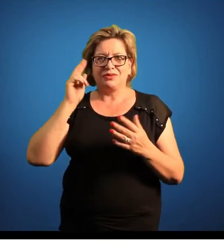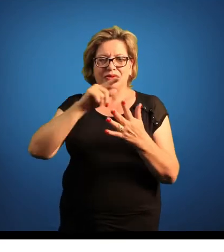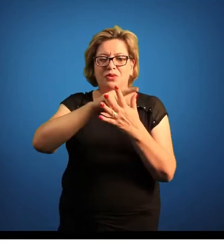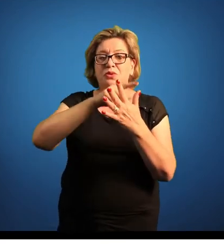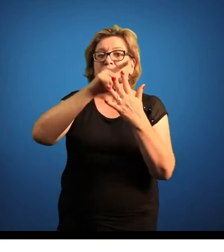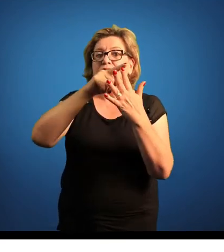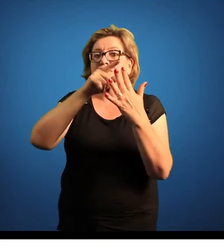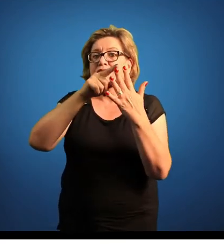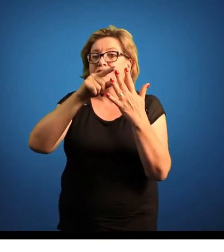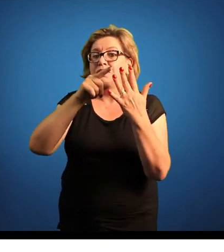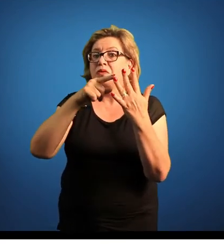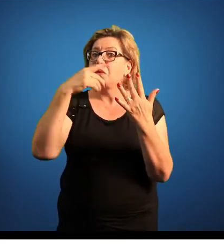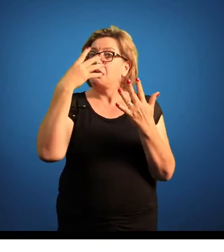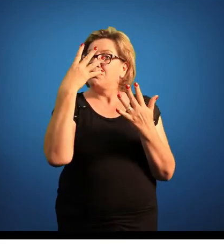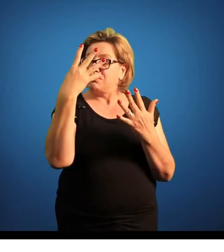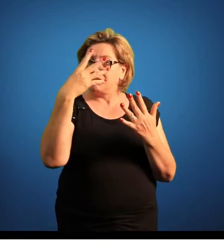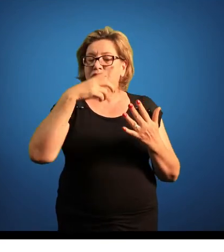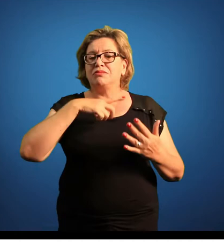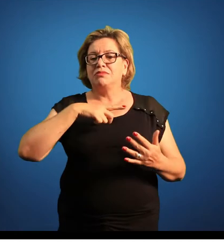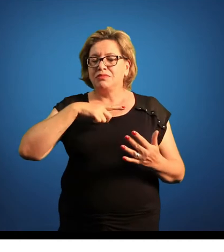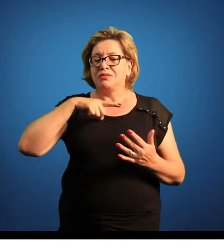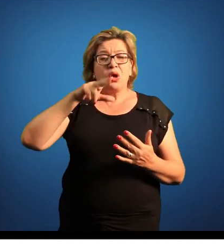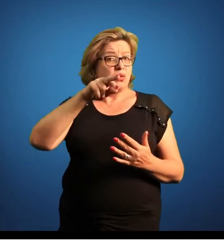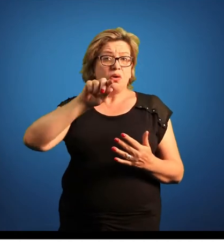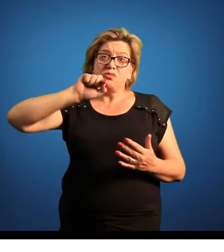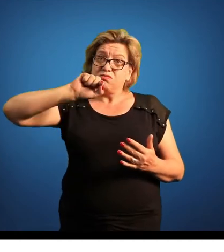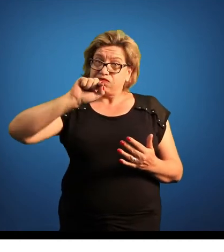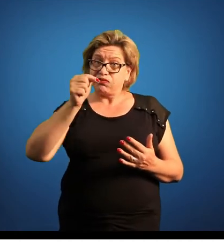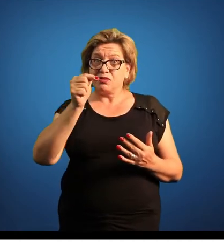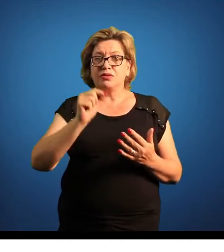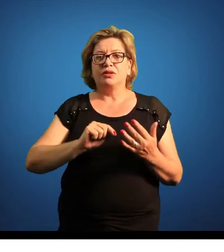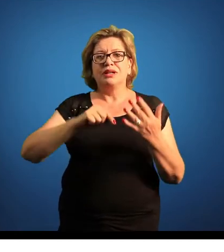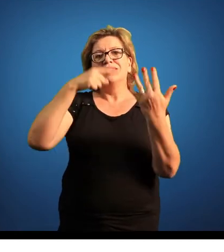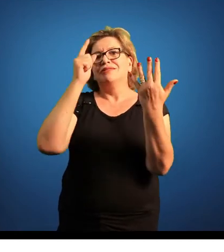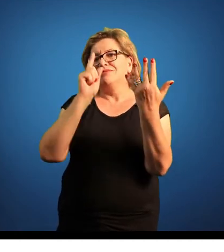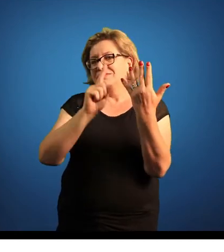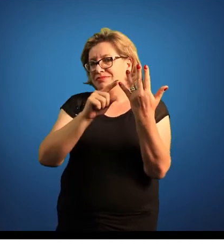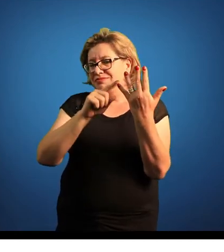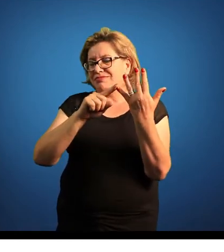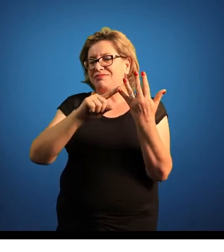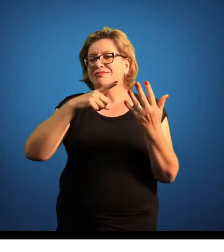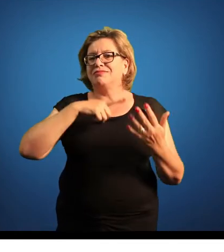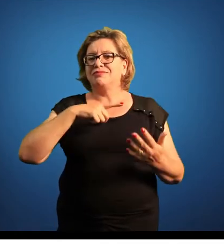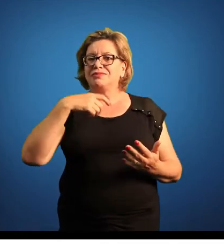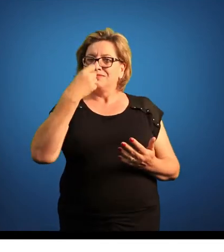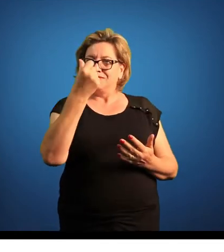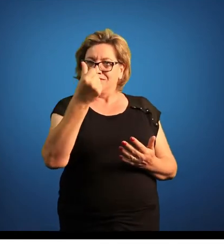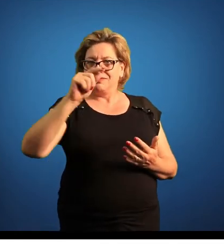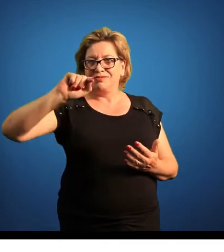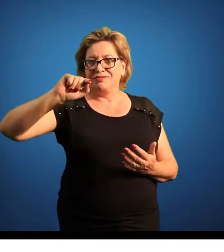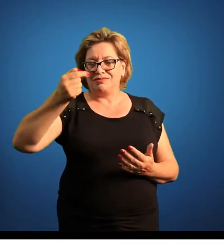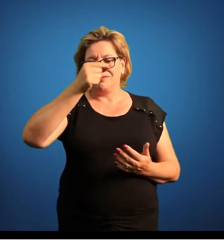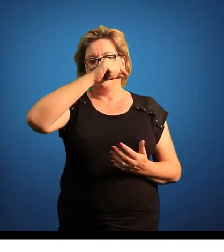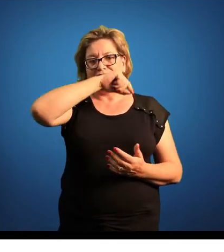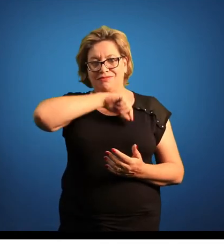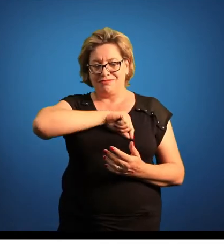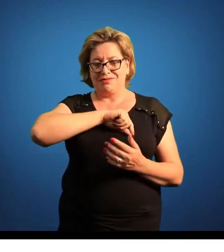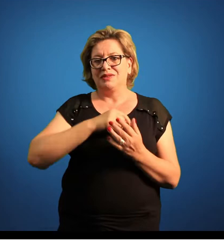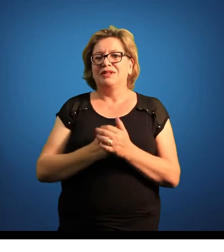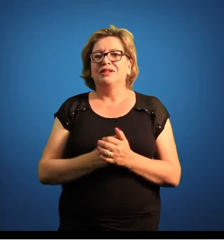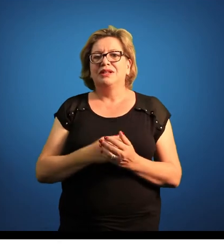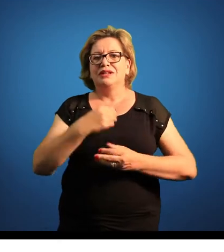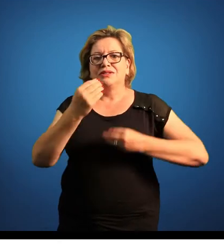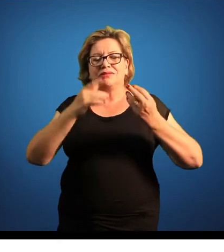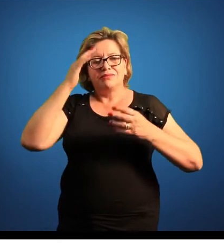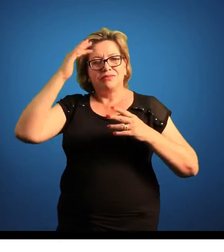quatro deles têm salário igual a R$ 1.000 e um deles ganha R$ 6.000. Então,